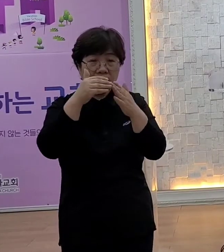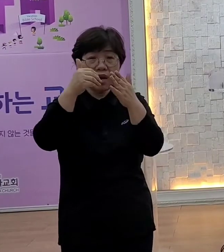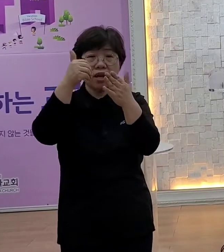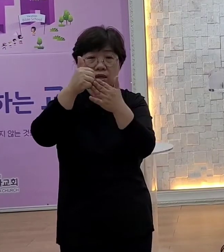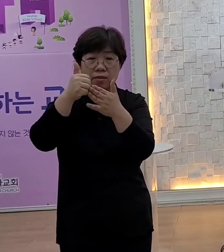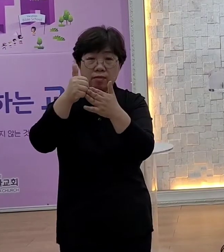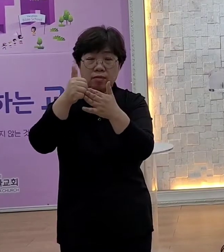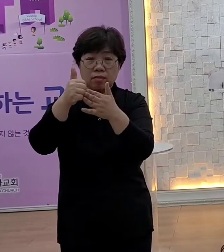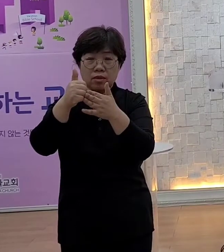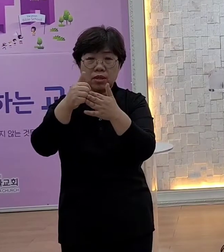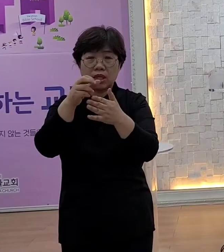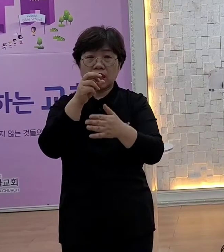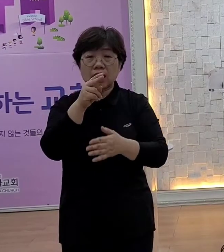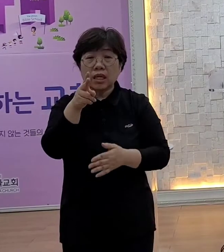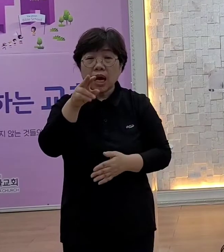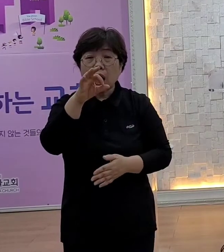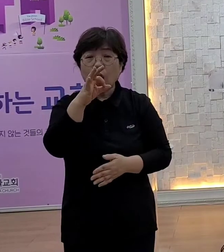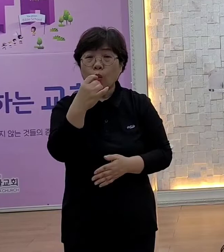야훼,